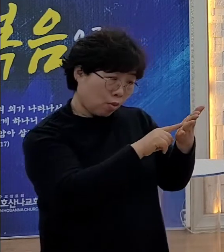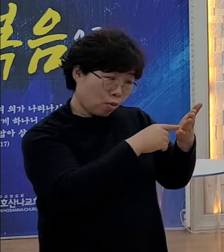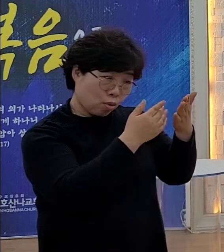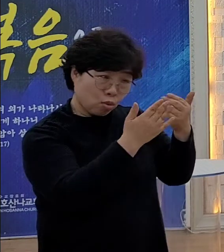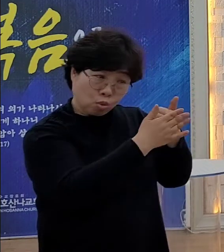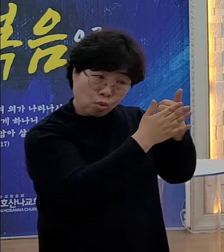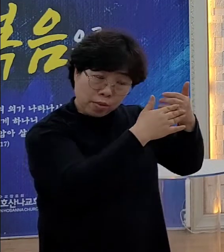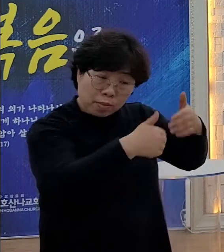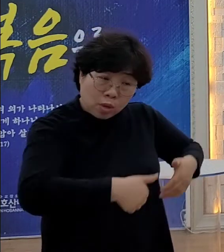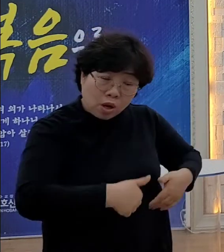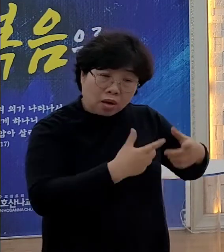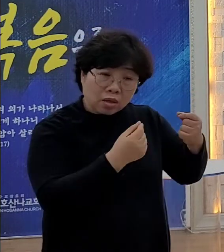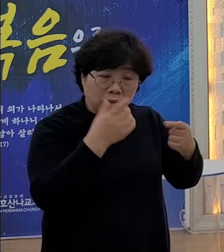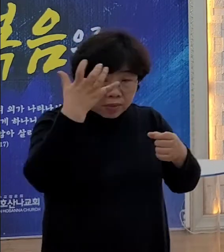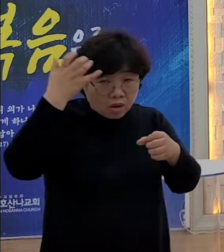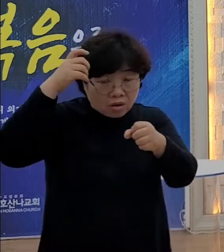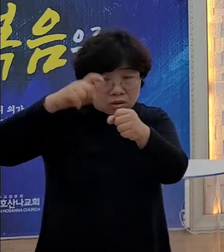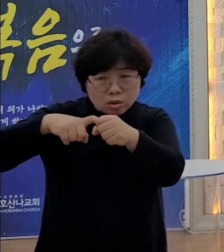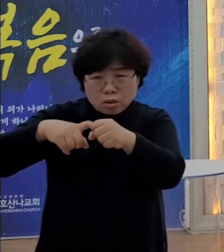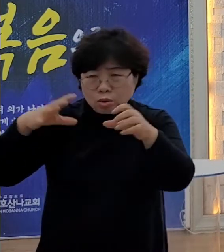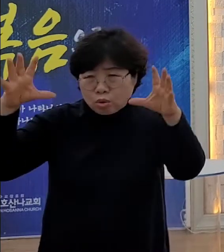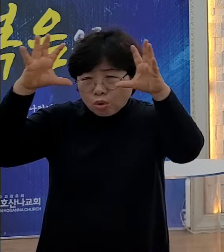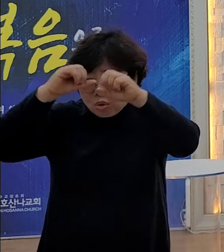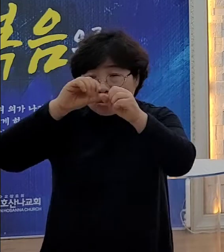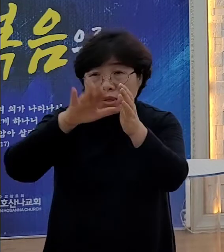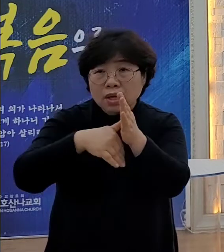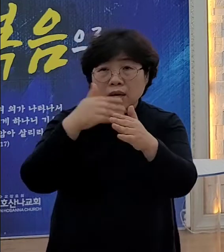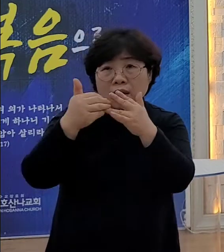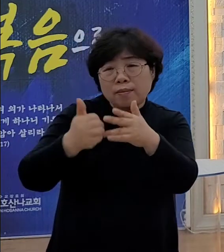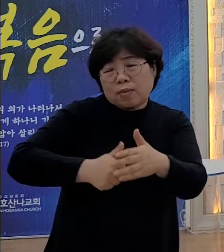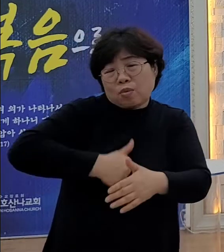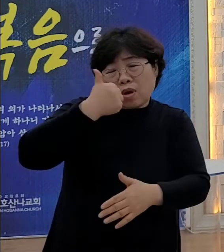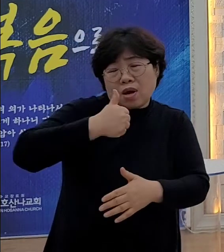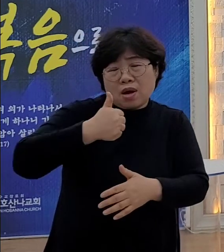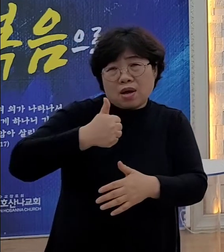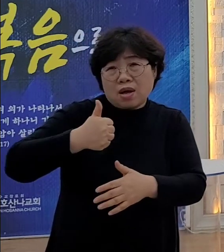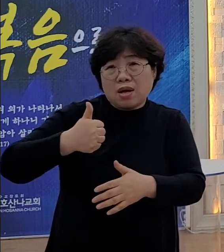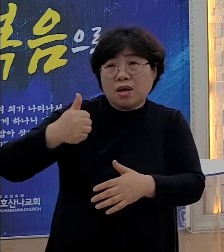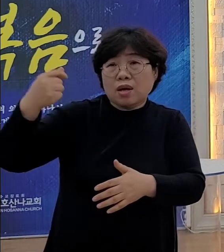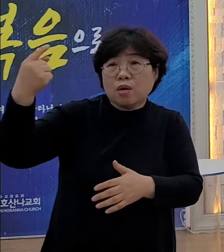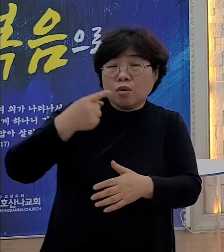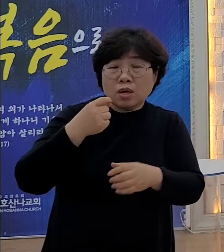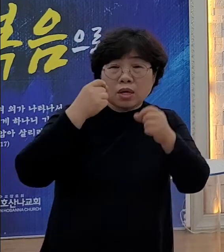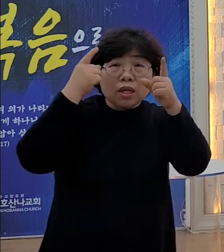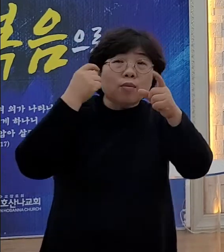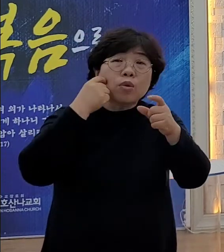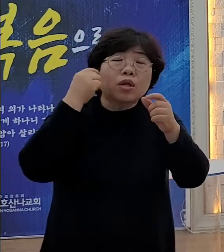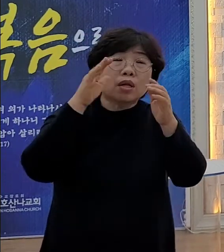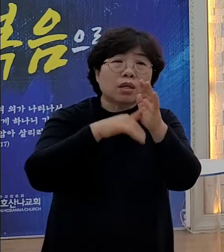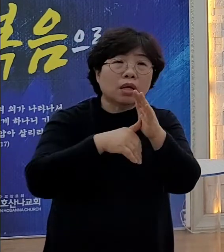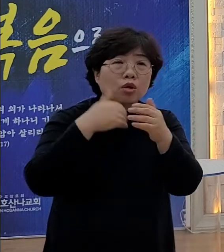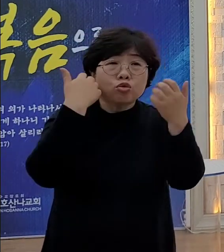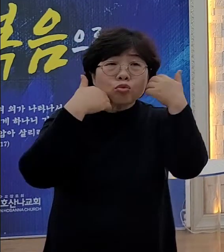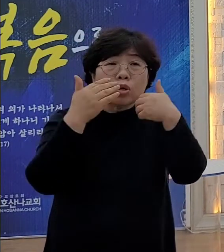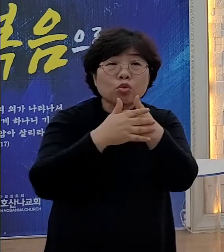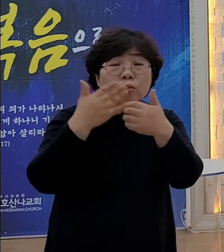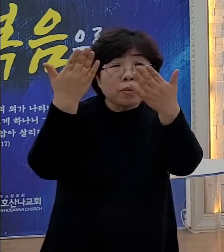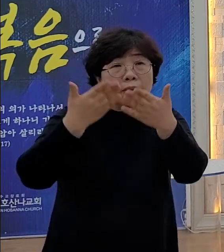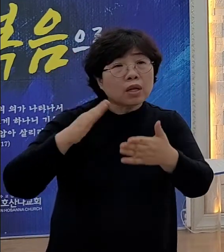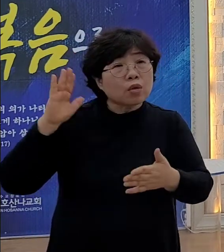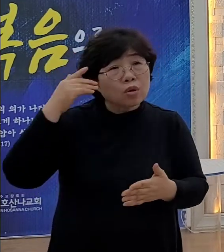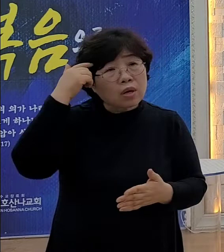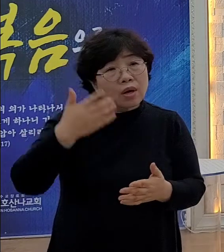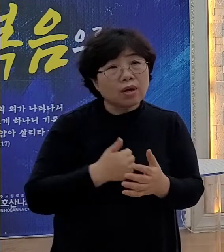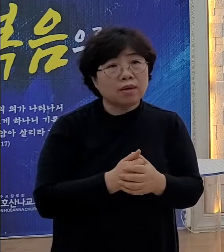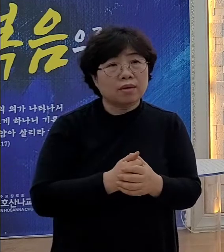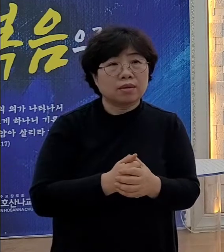나오듯이 이 영적으로 어두운 이 시대 하나님의 진노가 임박한지 아닌지를 깨닫지 못하는 이 시대에 그럼 우리는 누구의 도움을 받아야